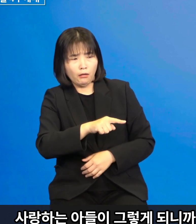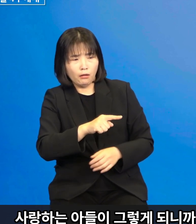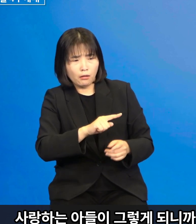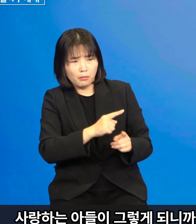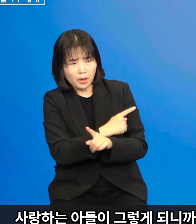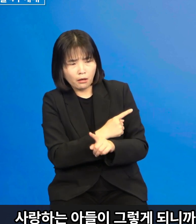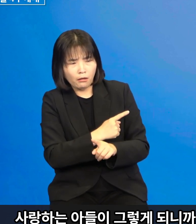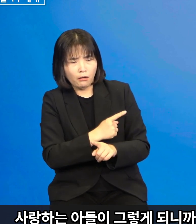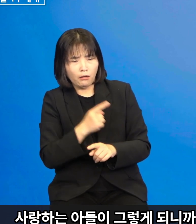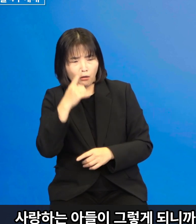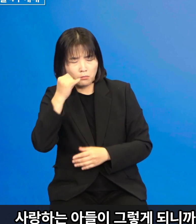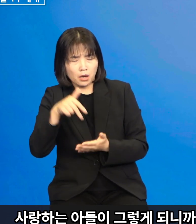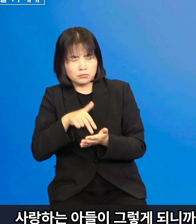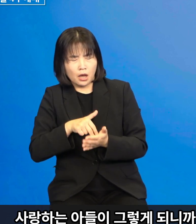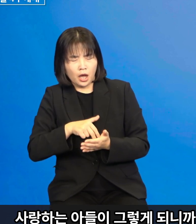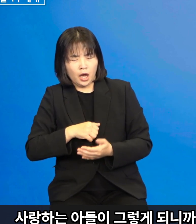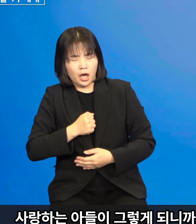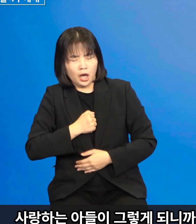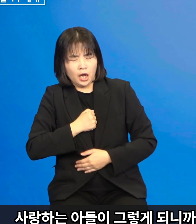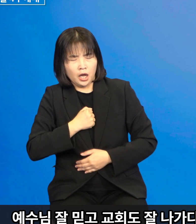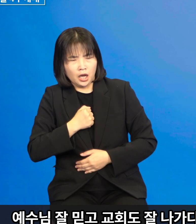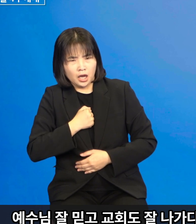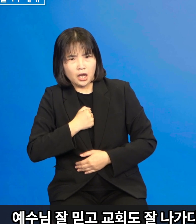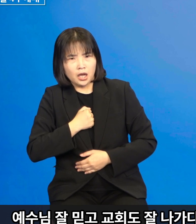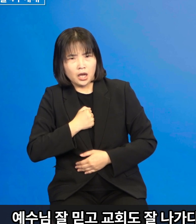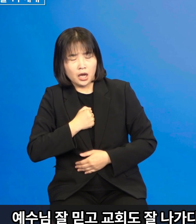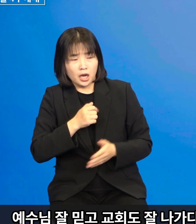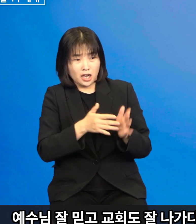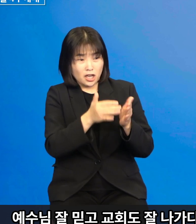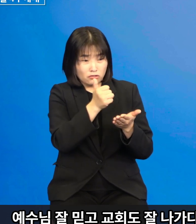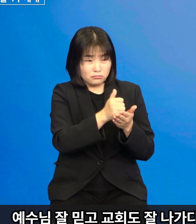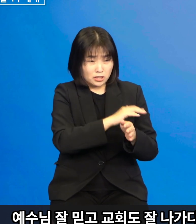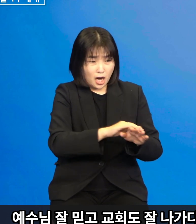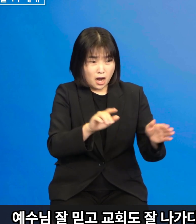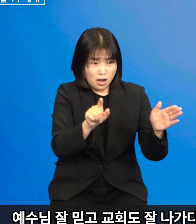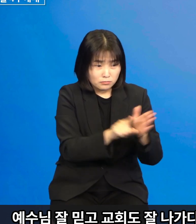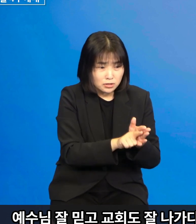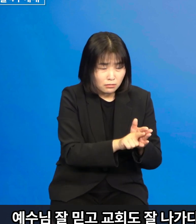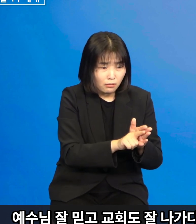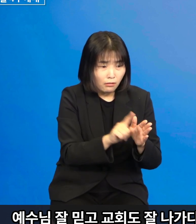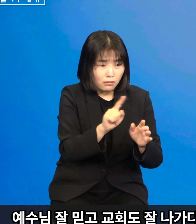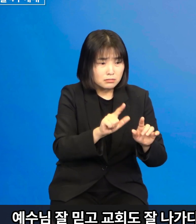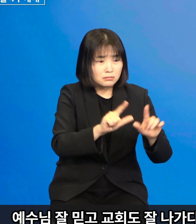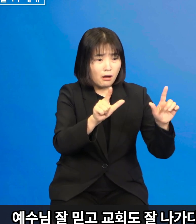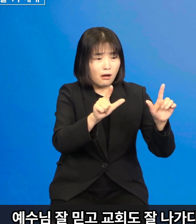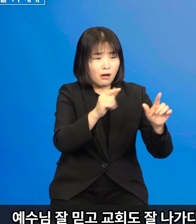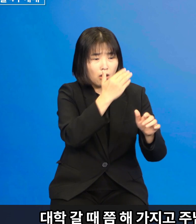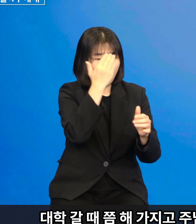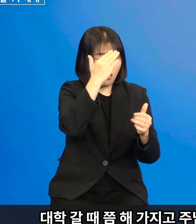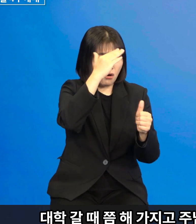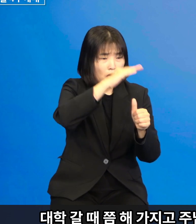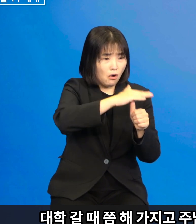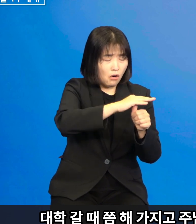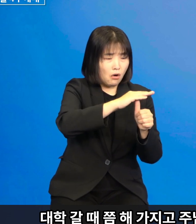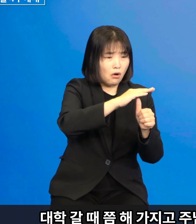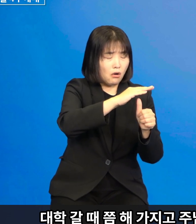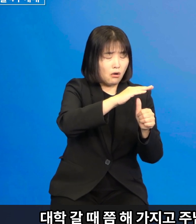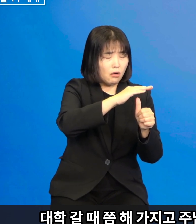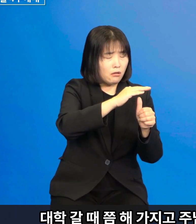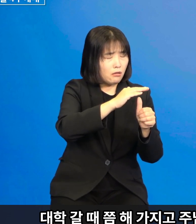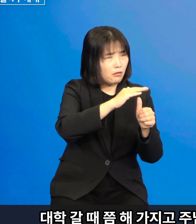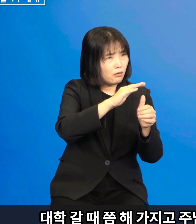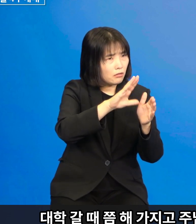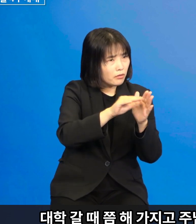속이 상하겠습니까? 아들이 예수님 잘 믿고 교회도 잘 나가다가 어느 순간 이 청소년 시기 지나면서 대학 갈